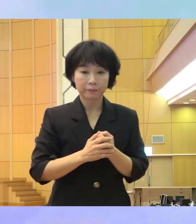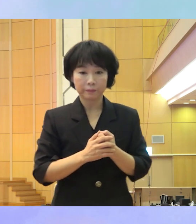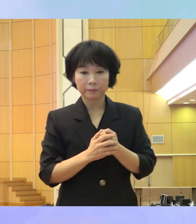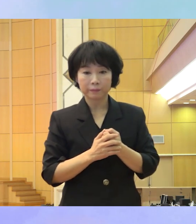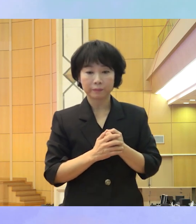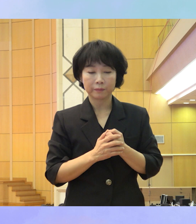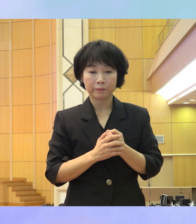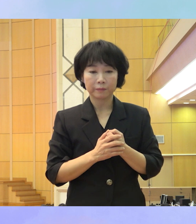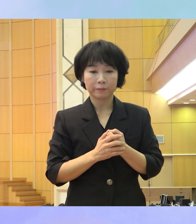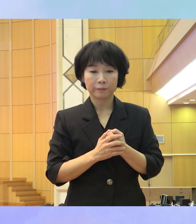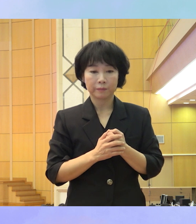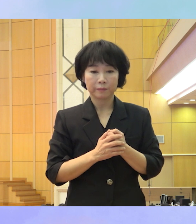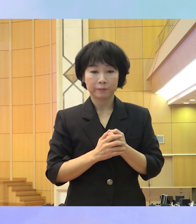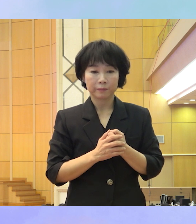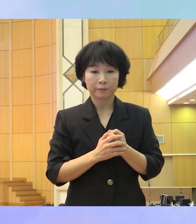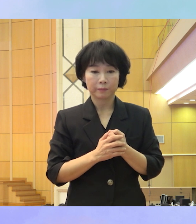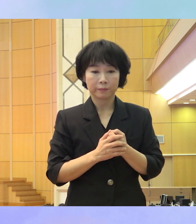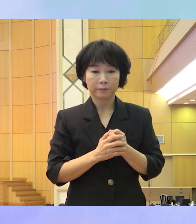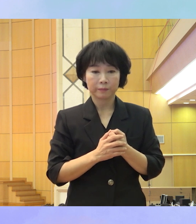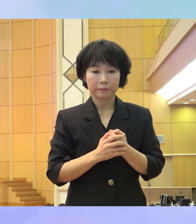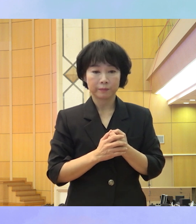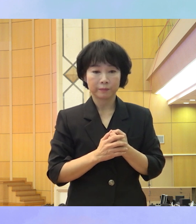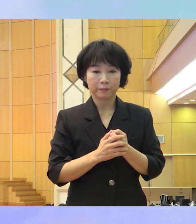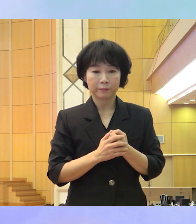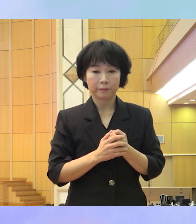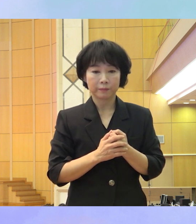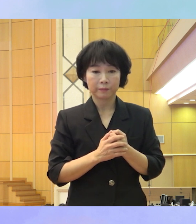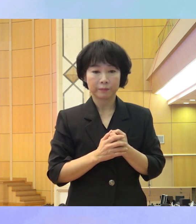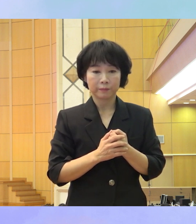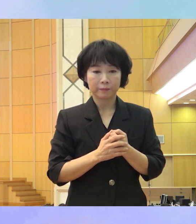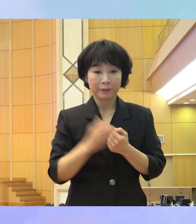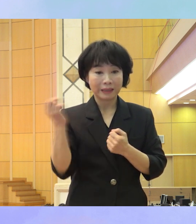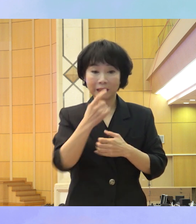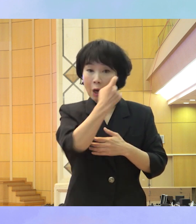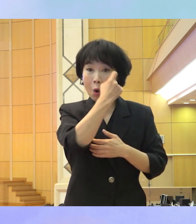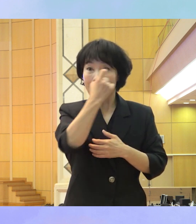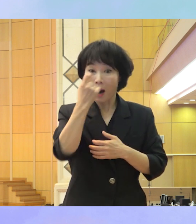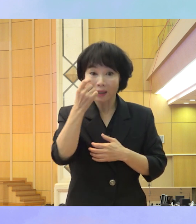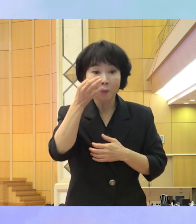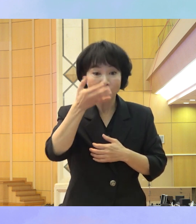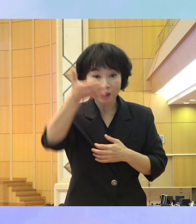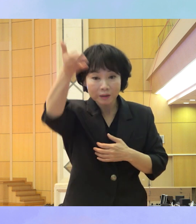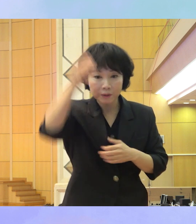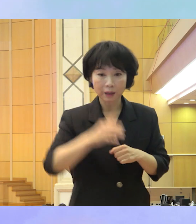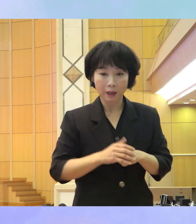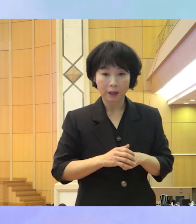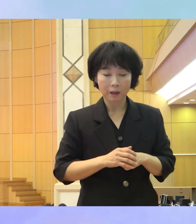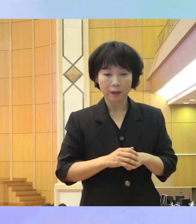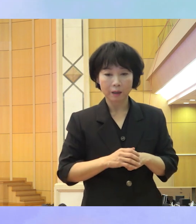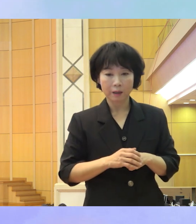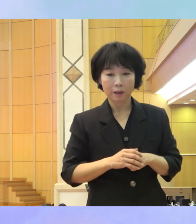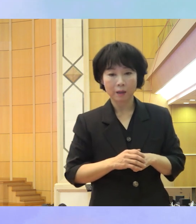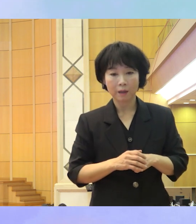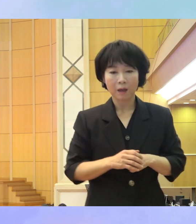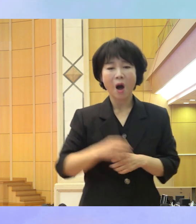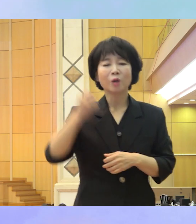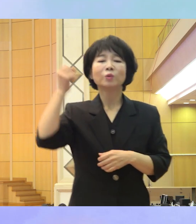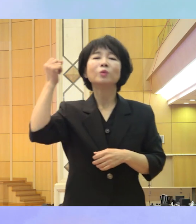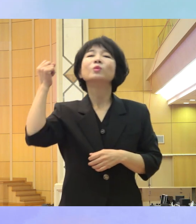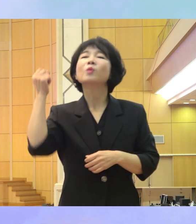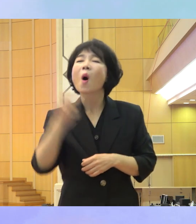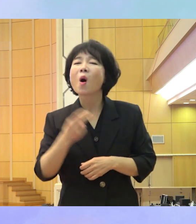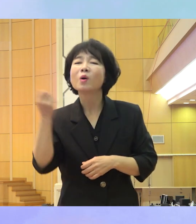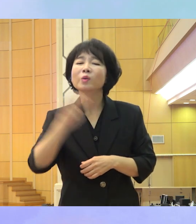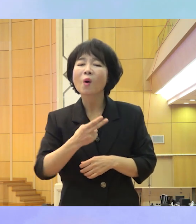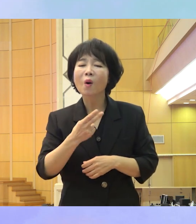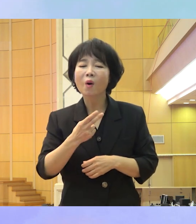방금 말했던 말씀을 여러분에게 확인시켜 드리는 겁니다. 마태복음 26장 44절 보니까 또